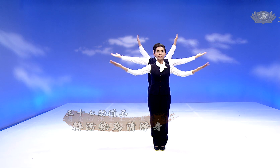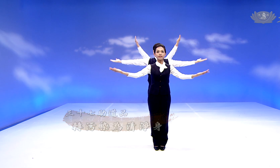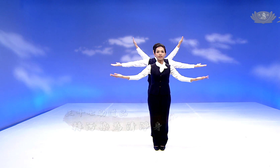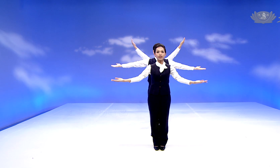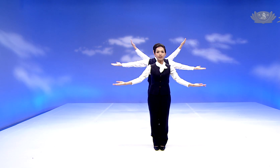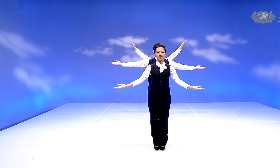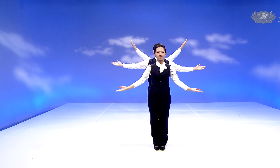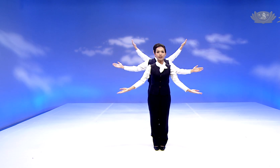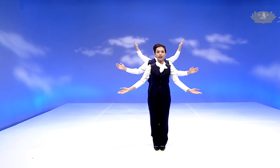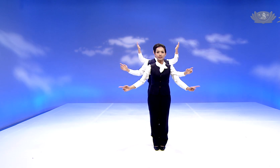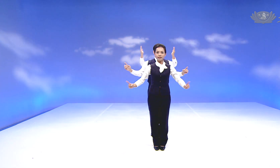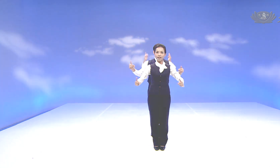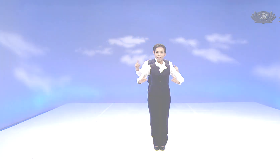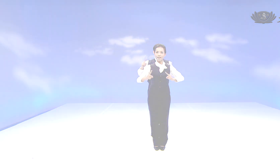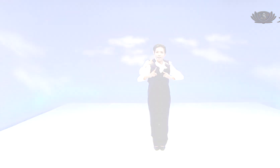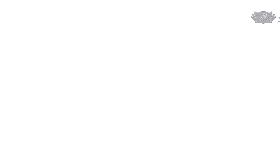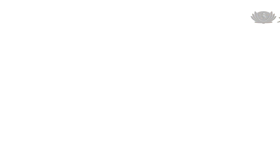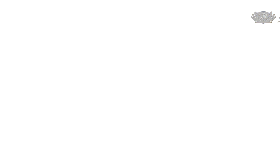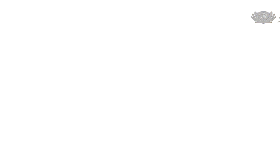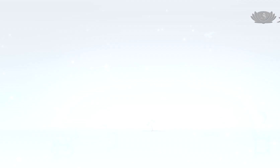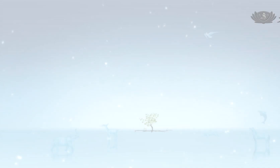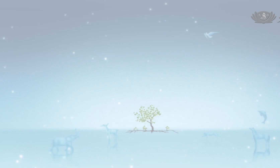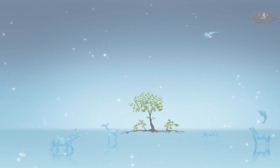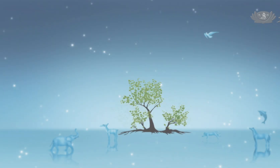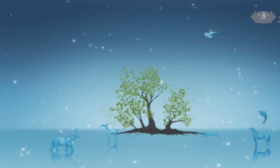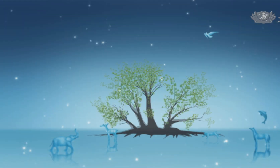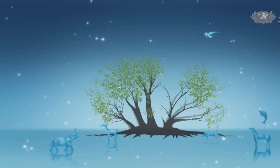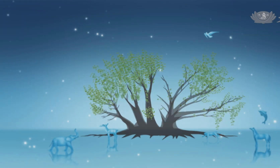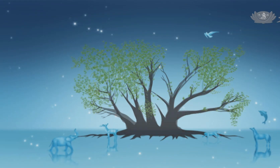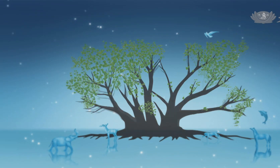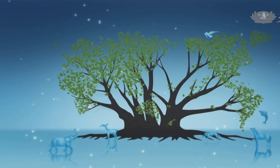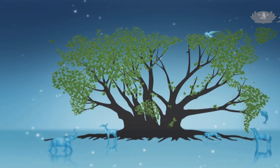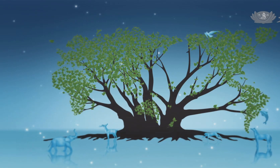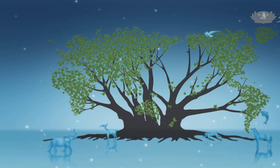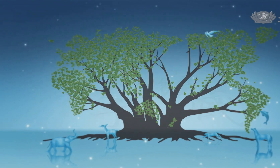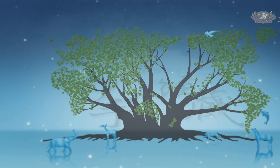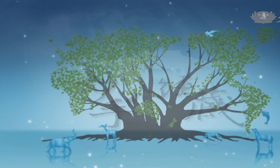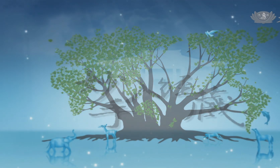身。 人生叹苦苦何在。